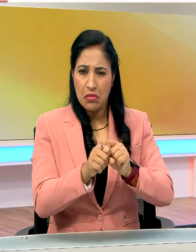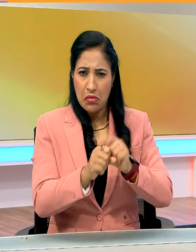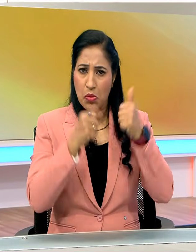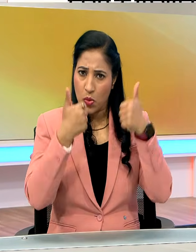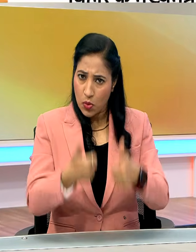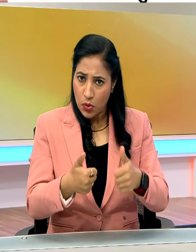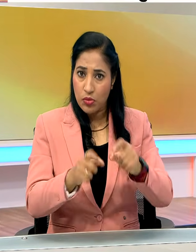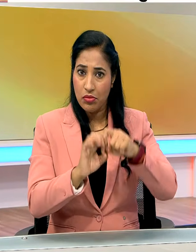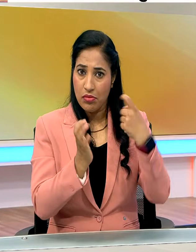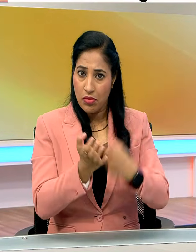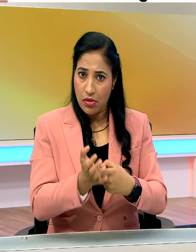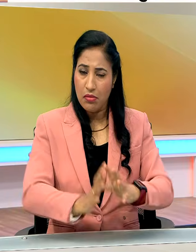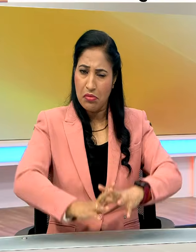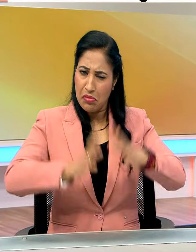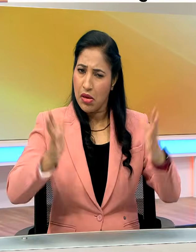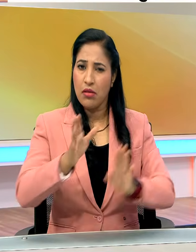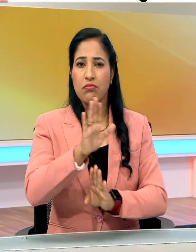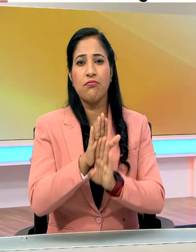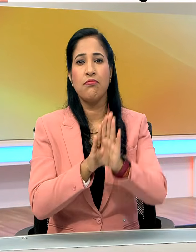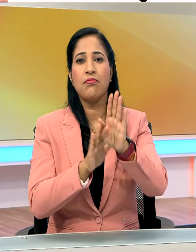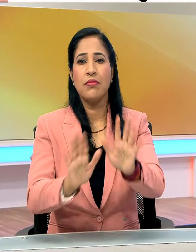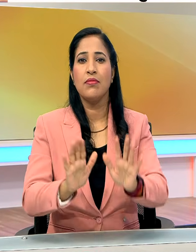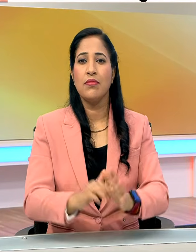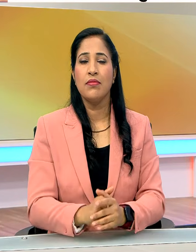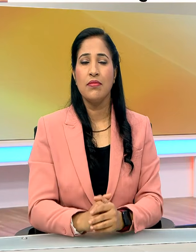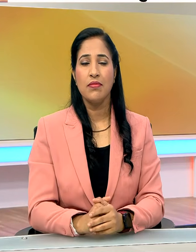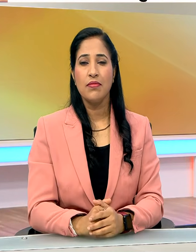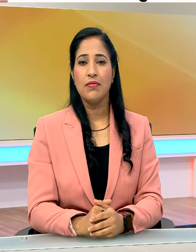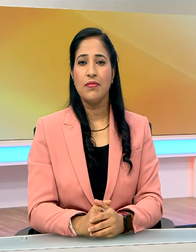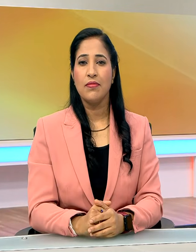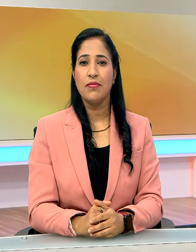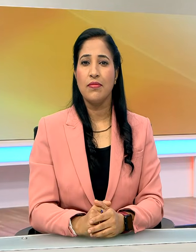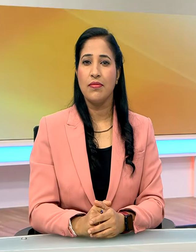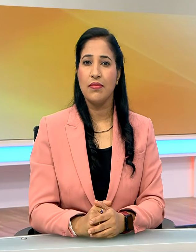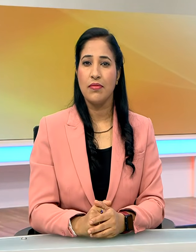होगा तथा बिहार बहुत आगे बढ़ेगा।